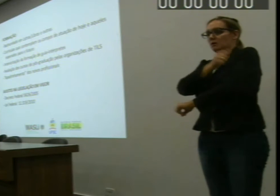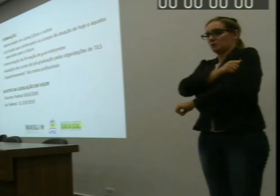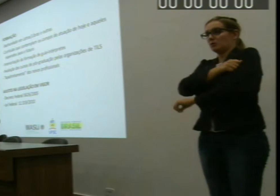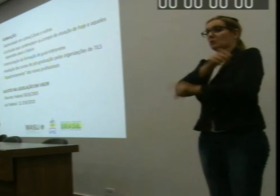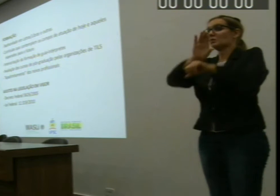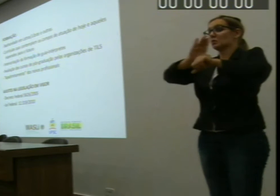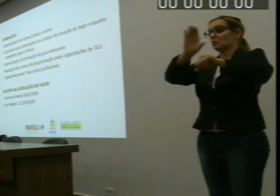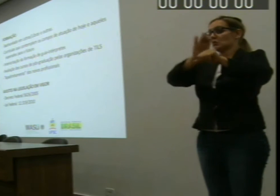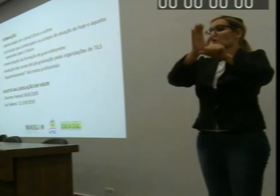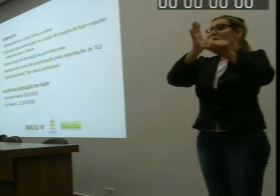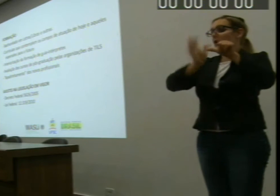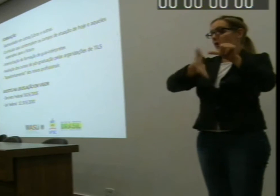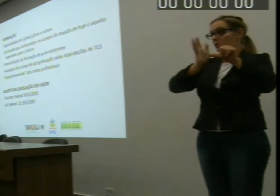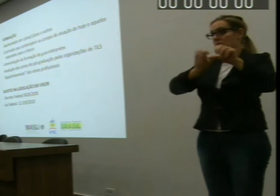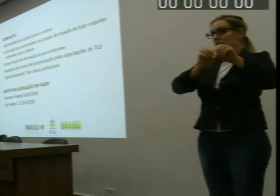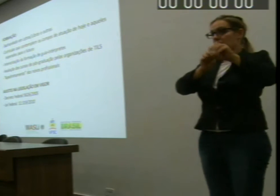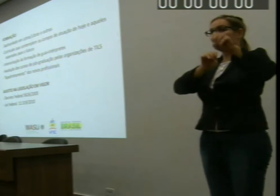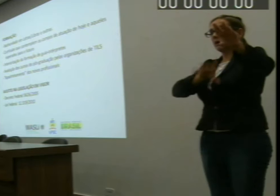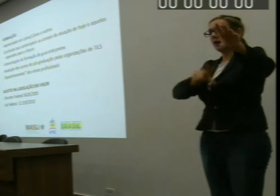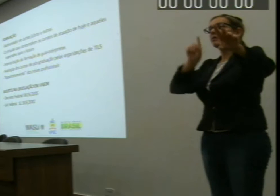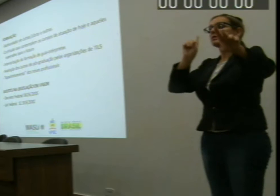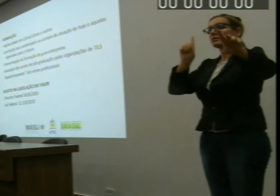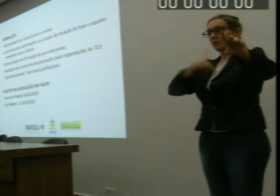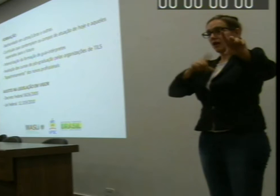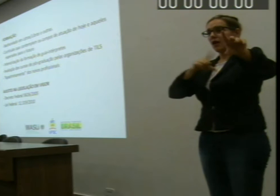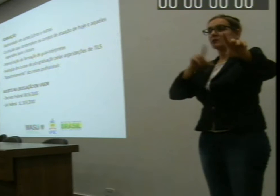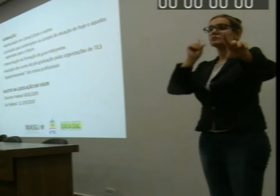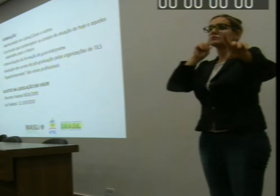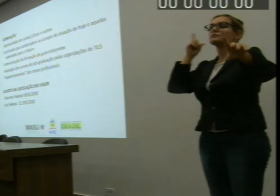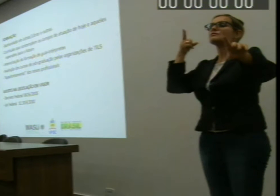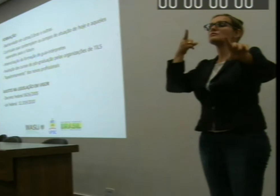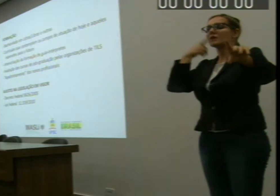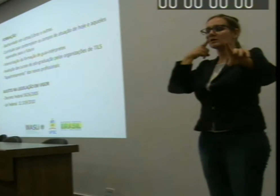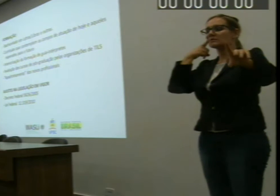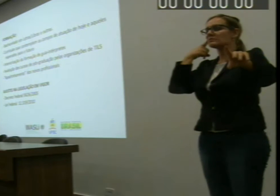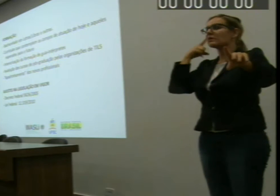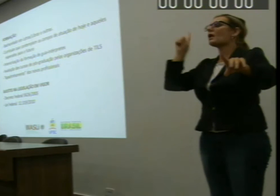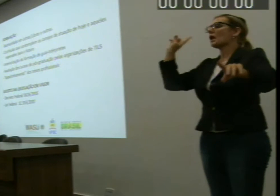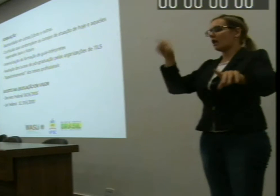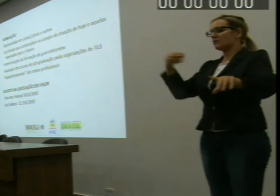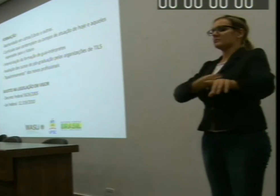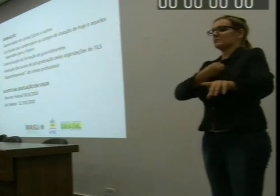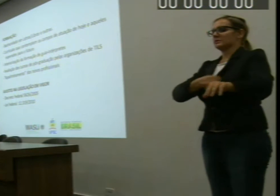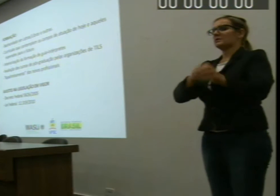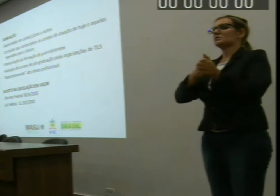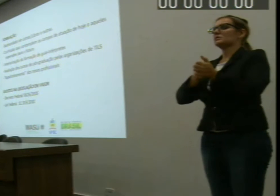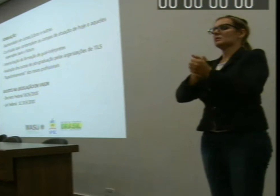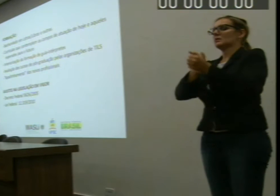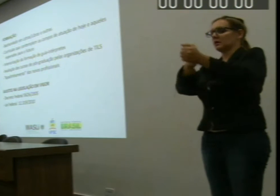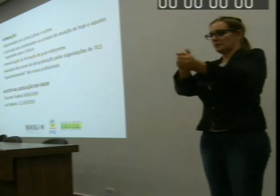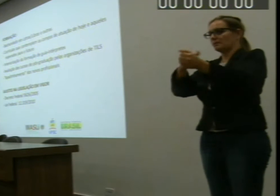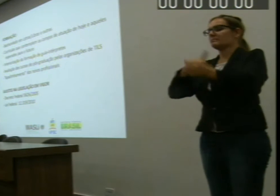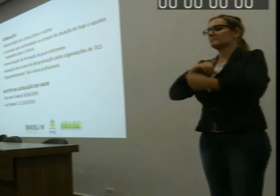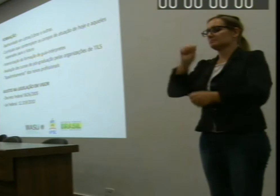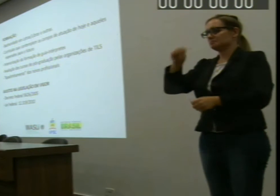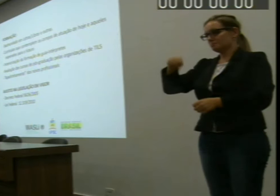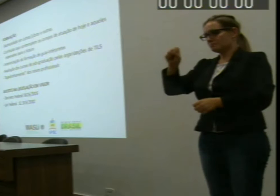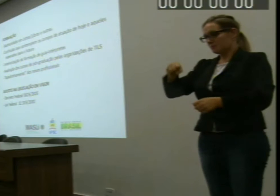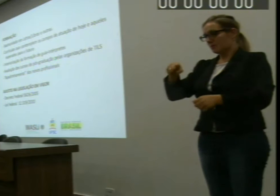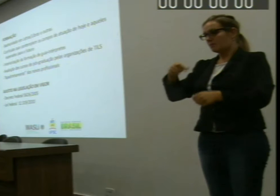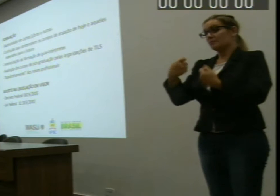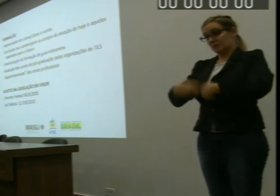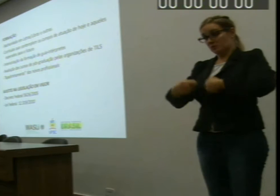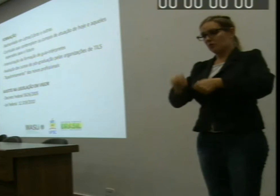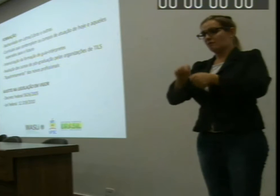libras e d né E a gente tem guias intérpretes lá que tiveram que a gente teve que formar esses guias